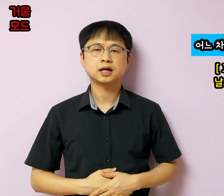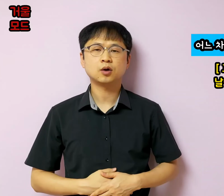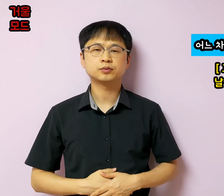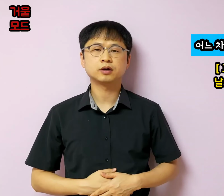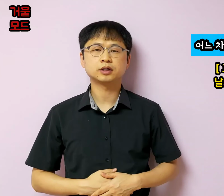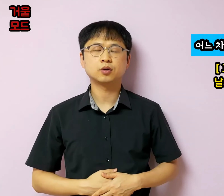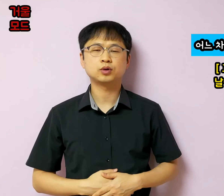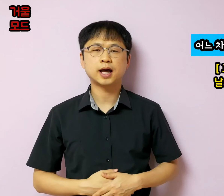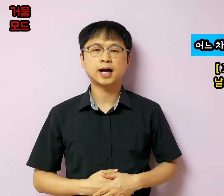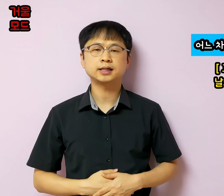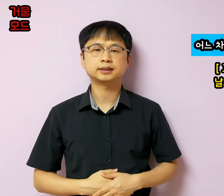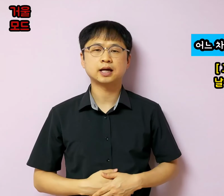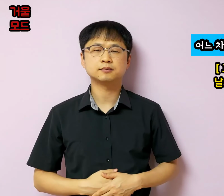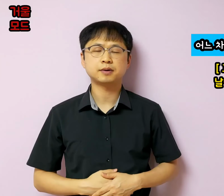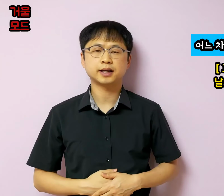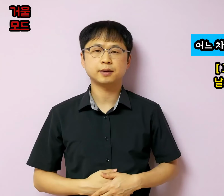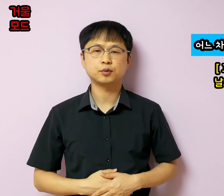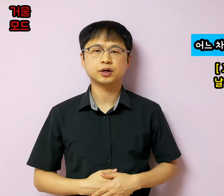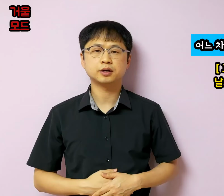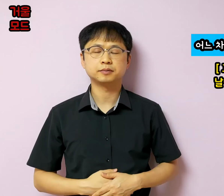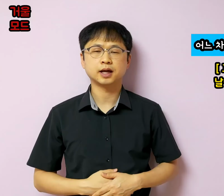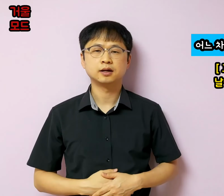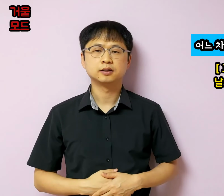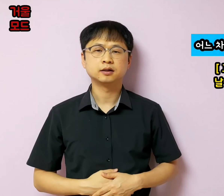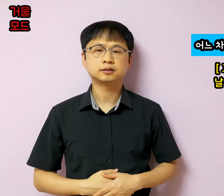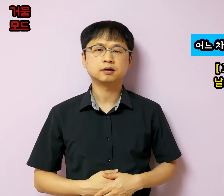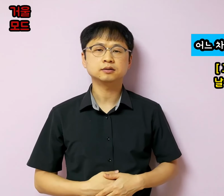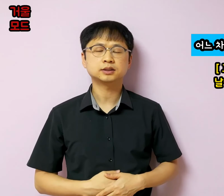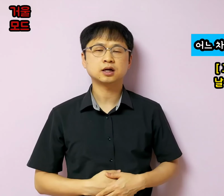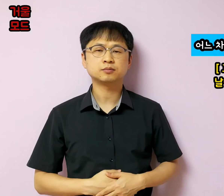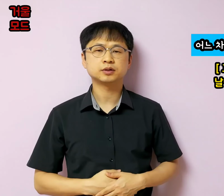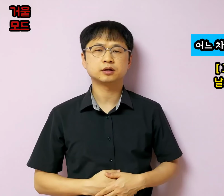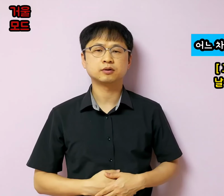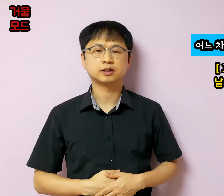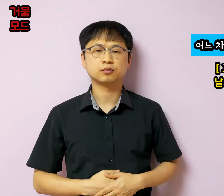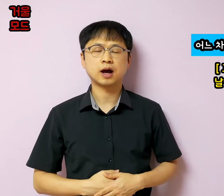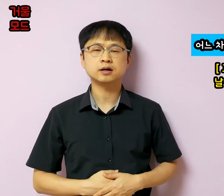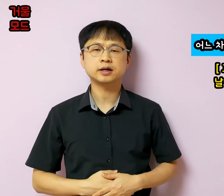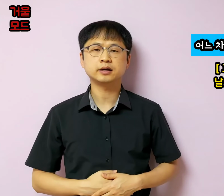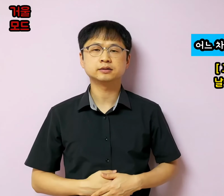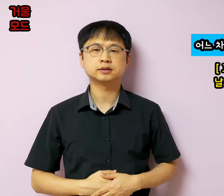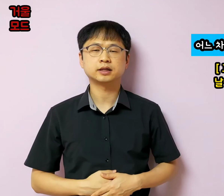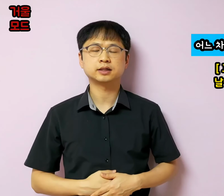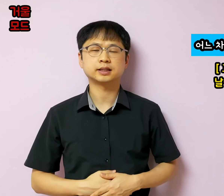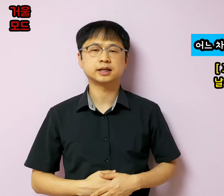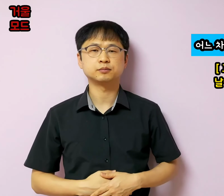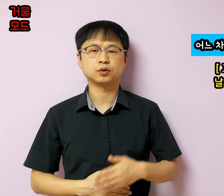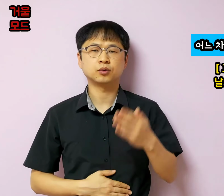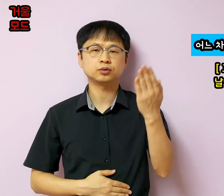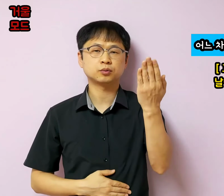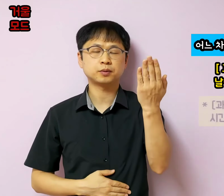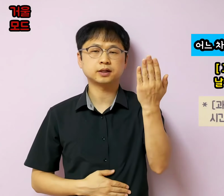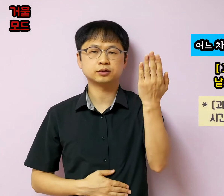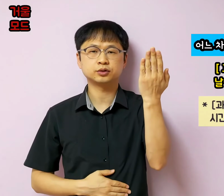차가 없던 겨울날 작은 방에 모여입니다. 여기서 어느 차가 없던 겨울날은 과거의 어느 때를 나타내므로 손바닥을